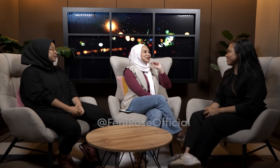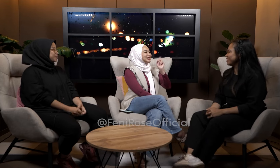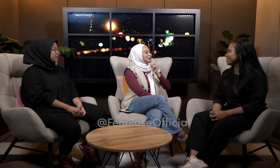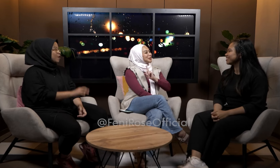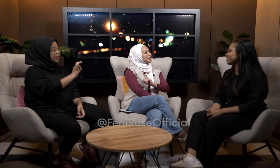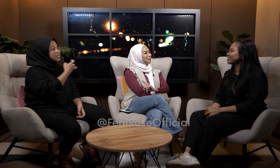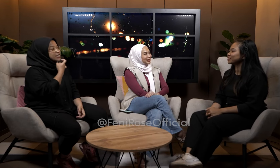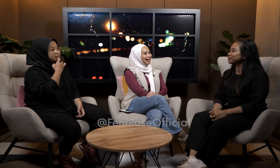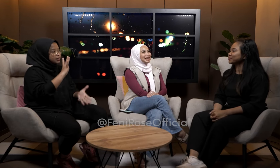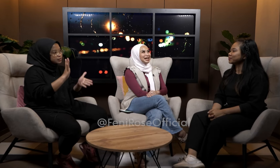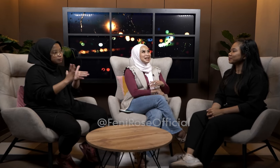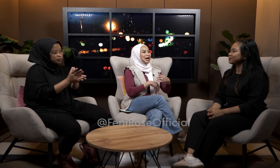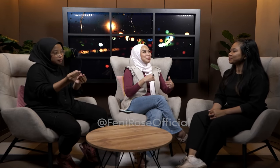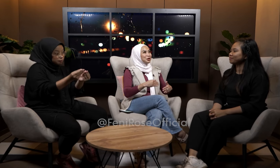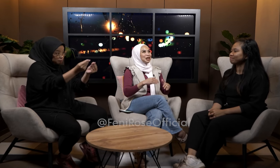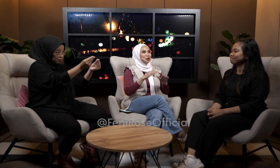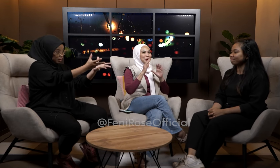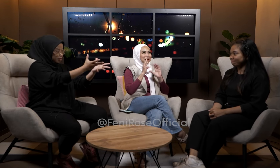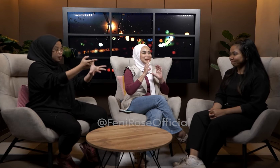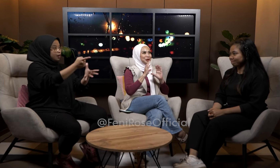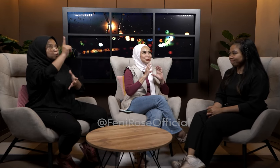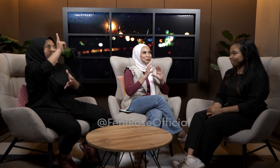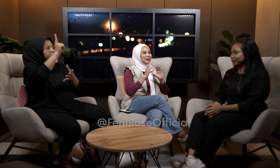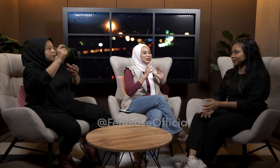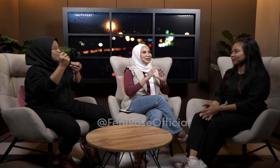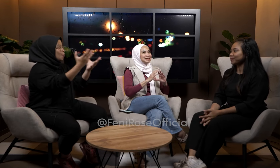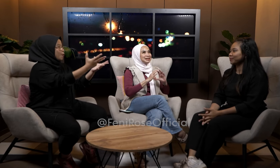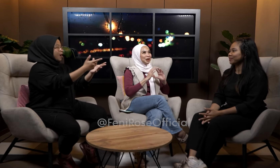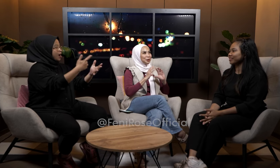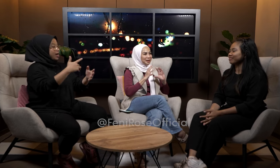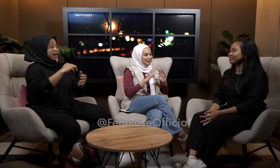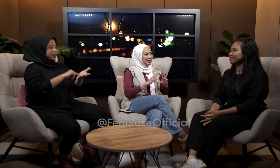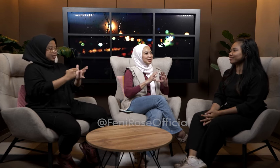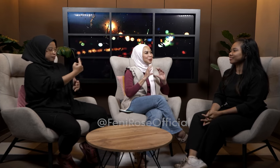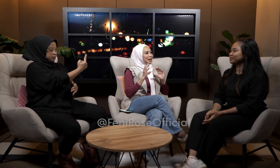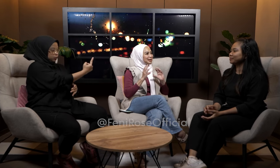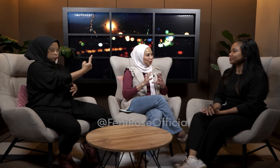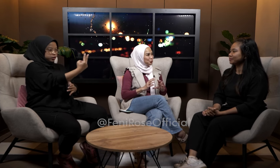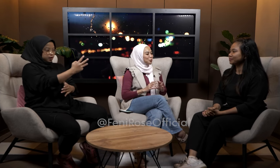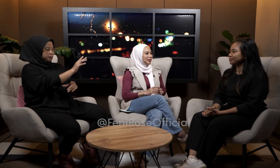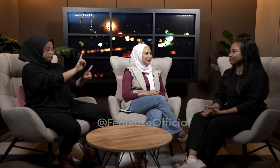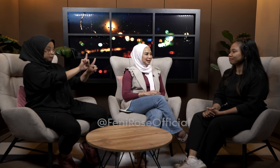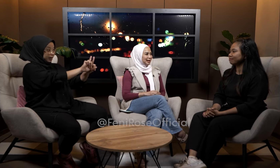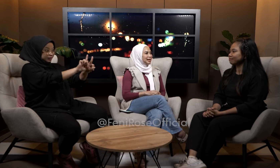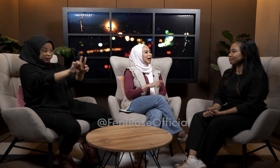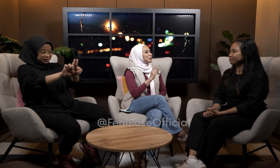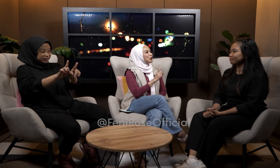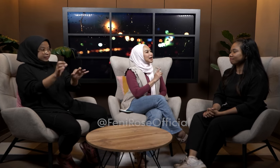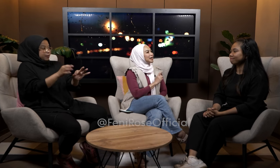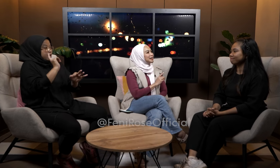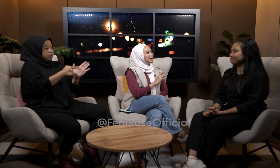Siti diberi kesempatan lagi dan dikabulkan tuh bahwa satu masing-masing calon presiden itu ada satu juru bahasa isyaratnya kamu akan